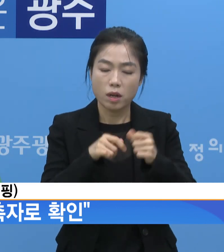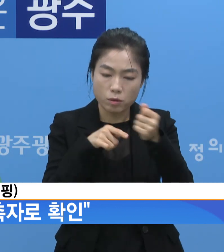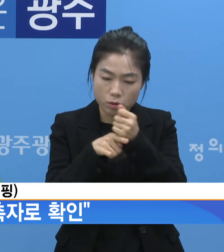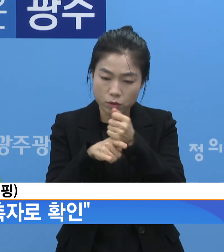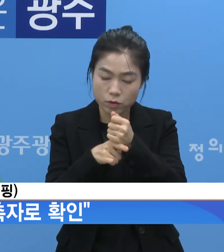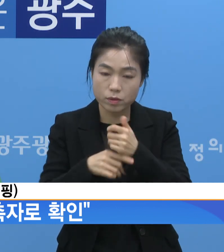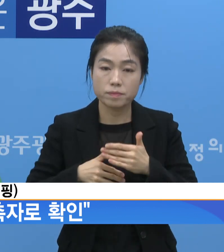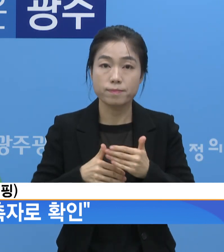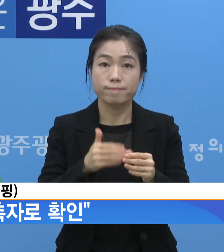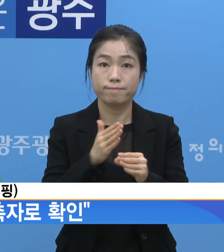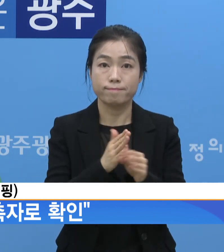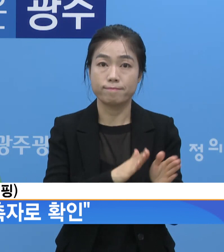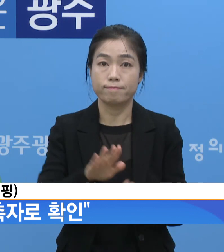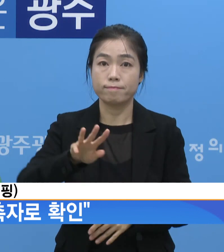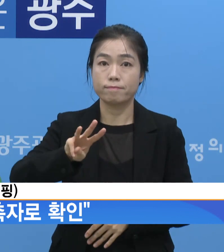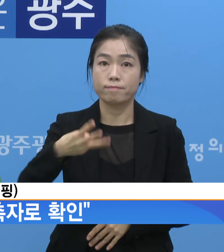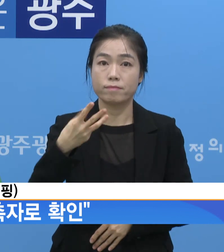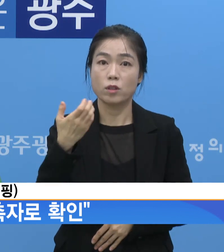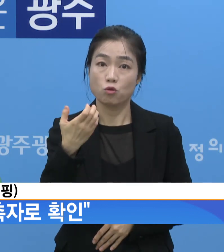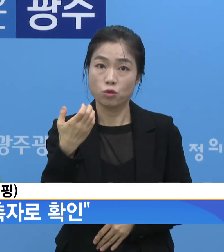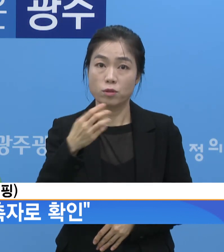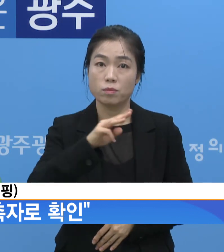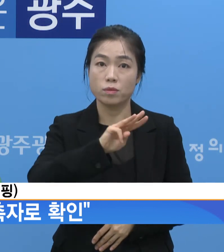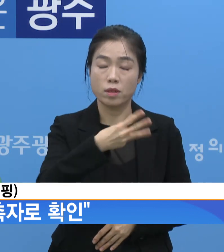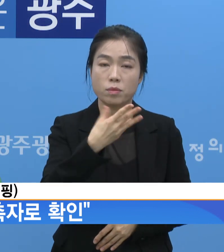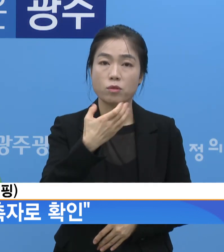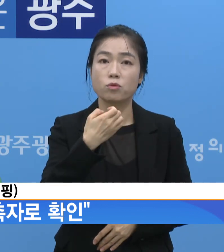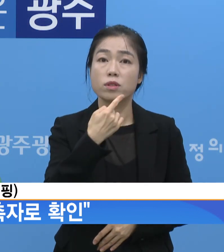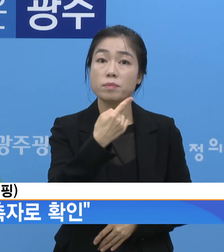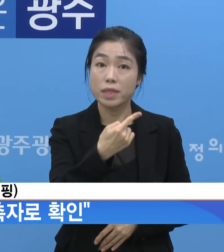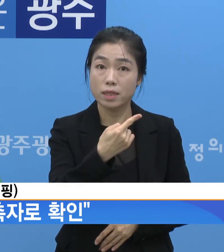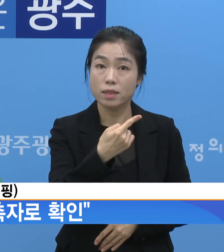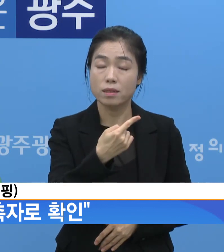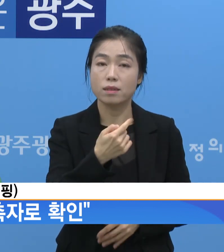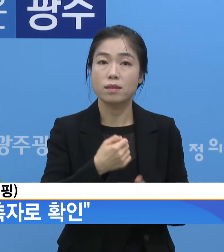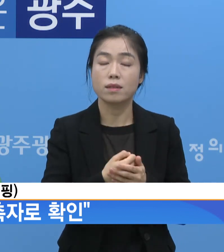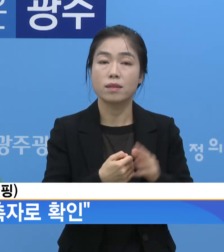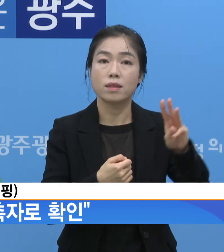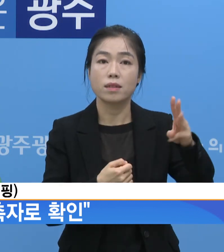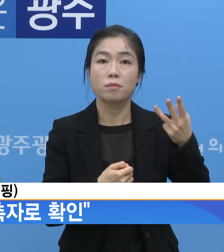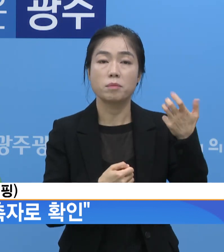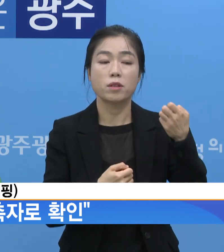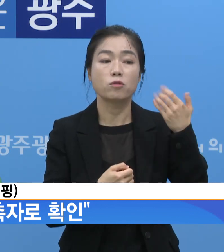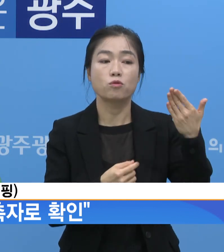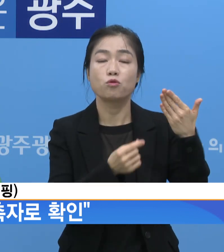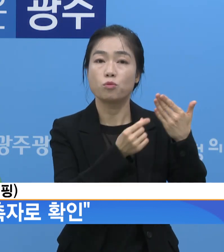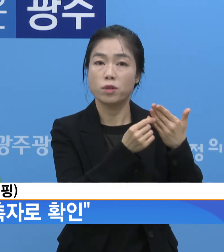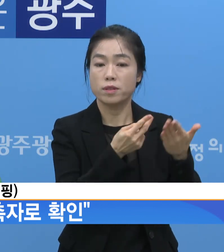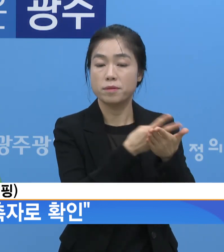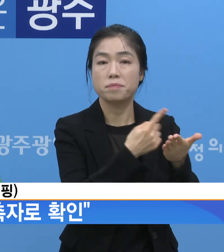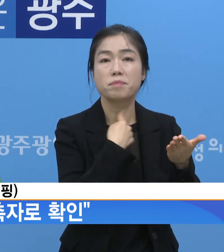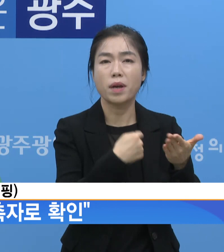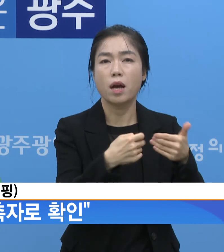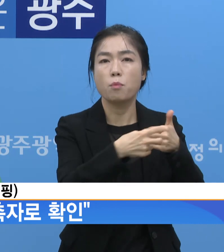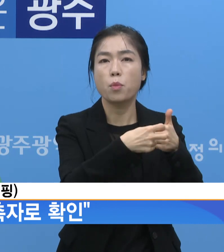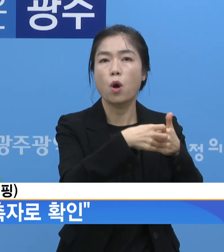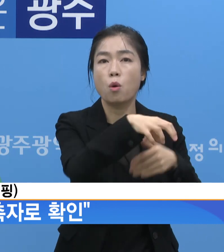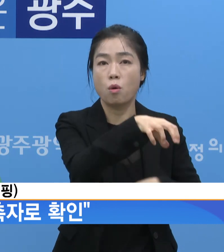진행 중이고요. 390번과 391번은 그 289번이 입원했던